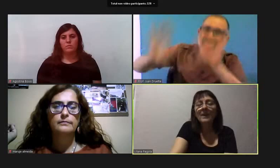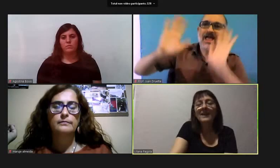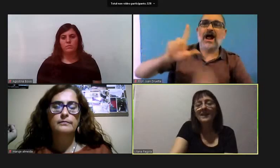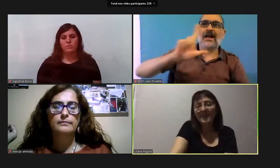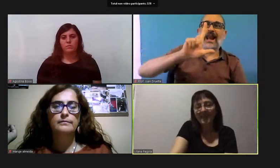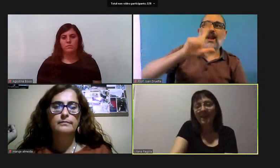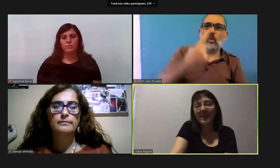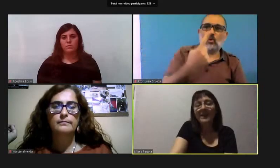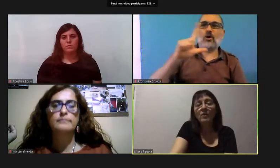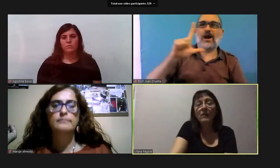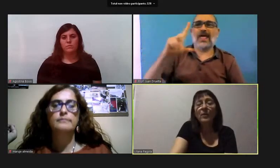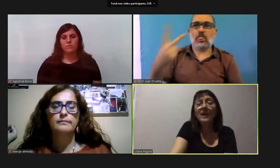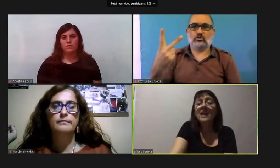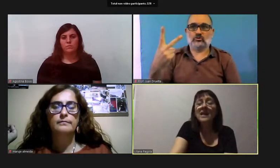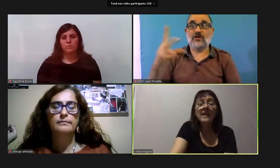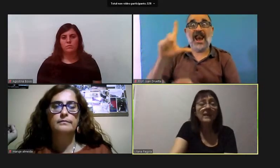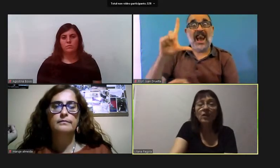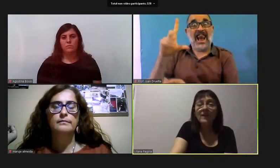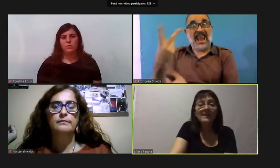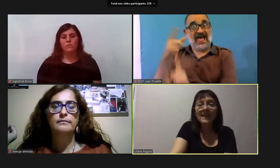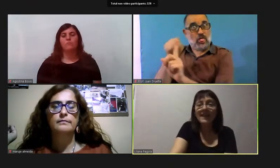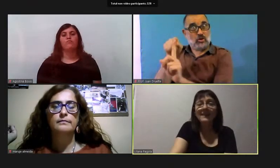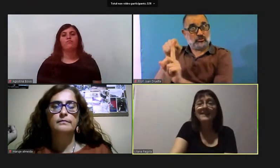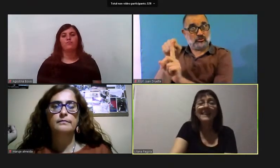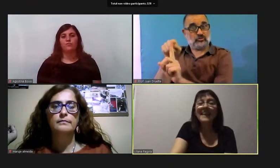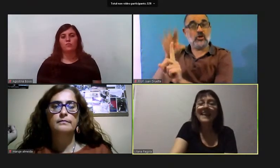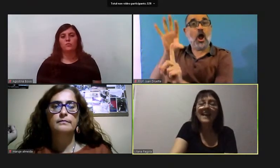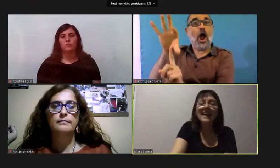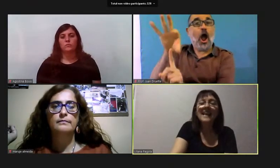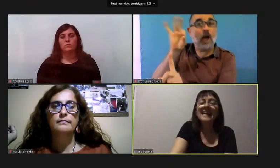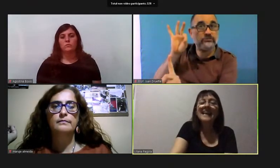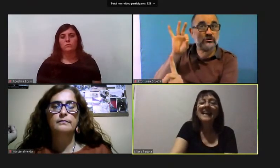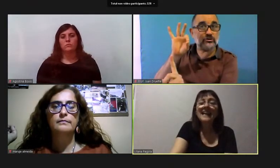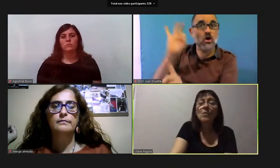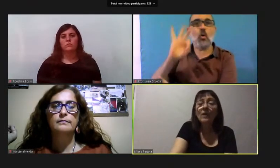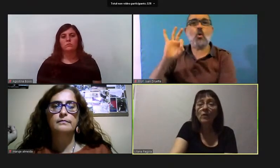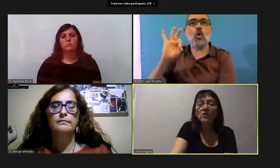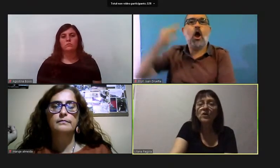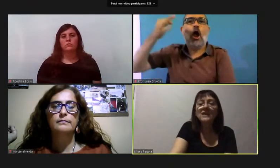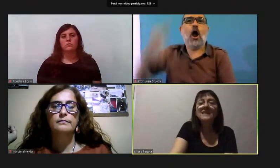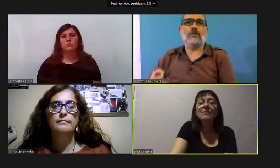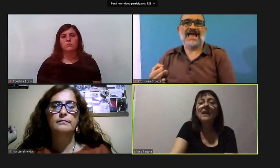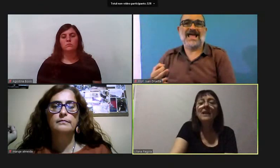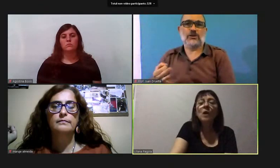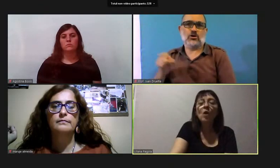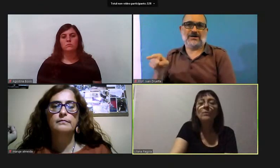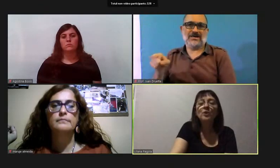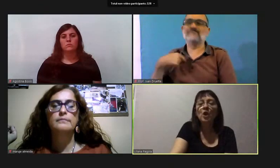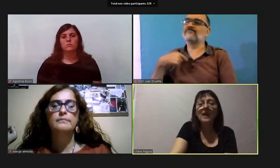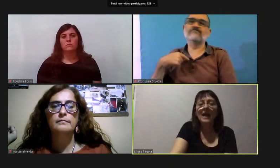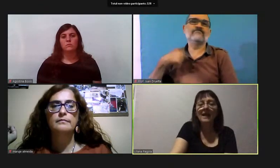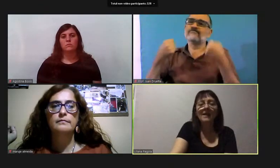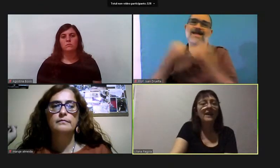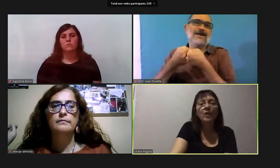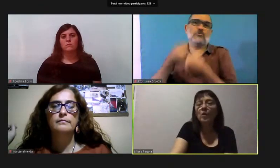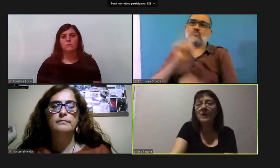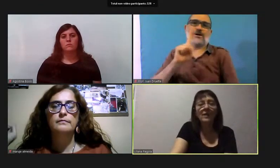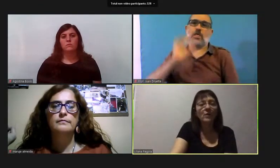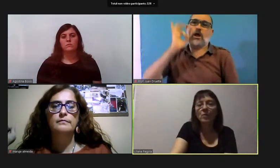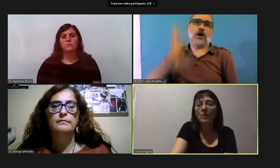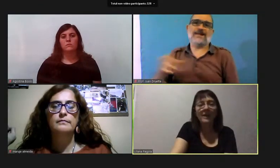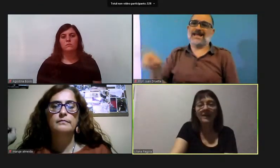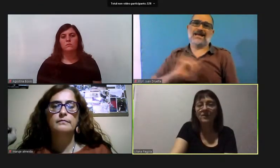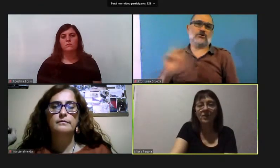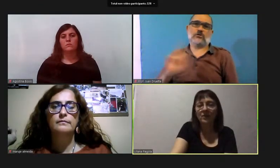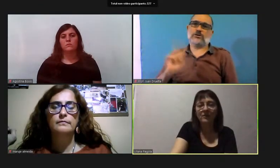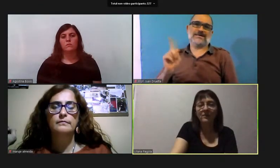alguna manera trabajar y colaborar. Y lo que decía antes, dejar que la lengua 2 sea una lengua opcional y no